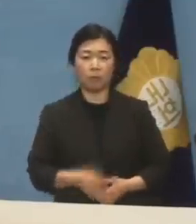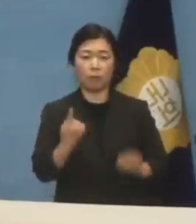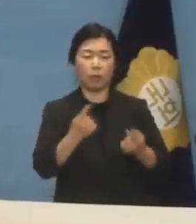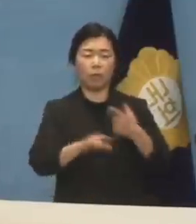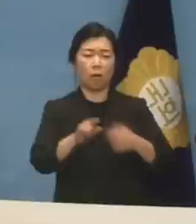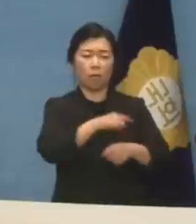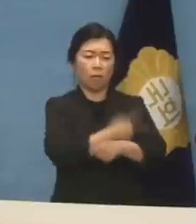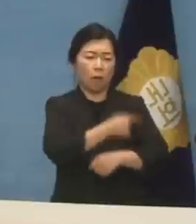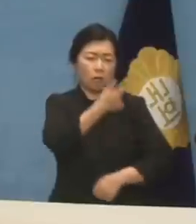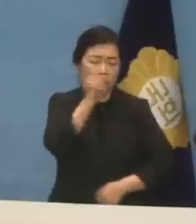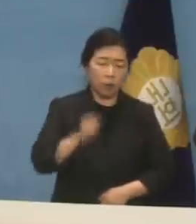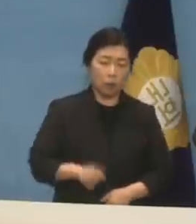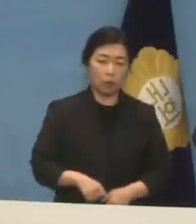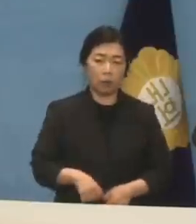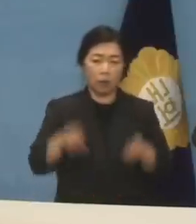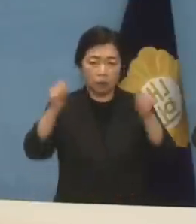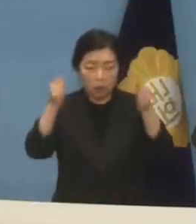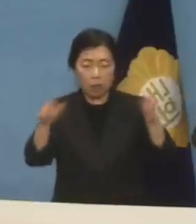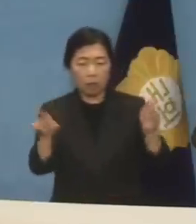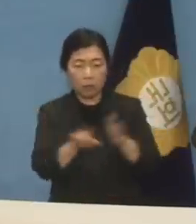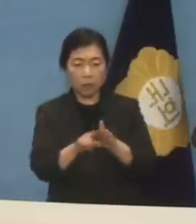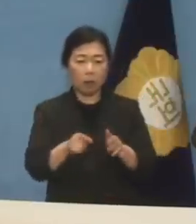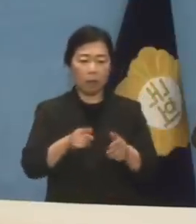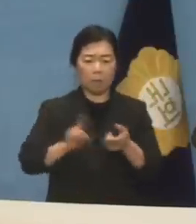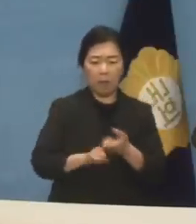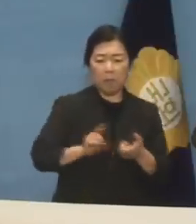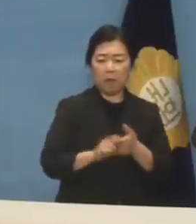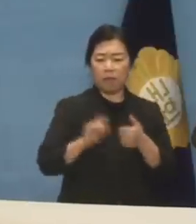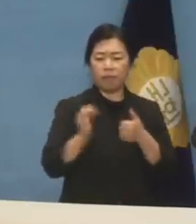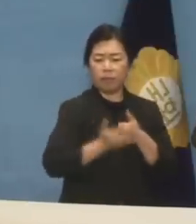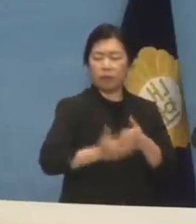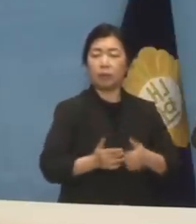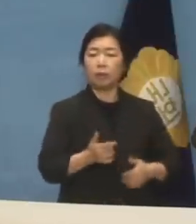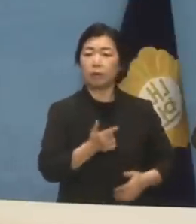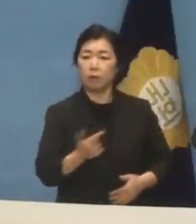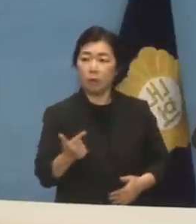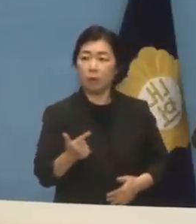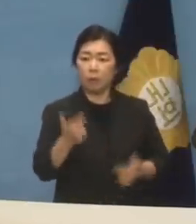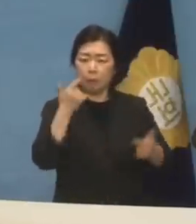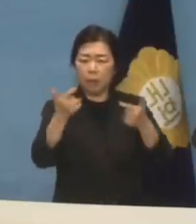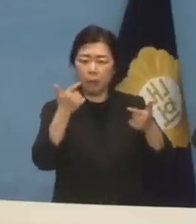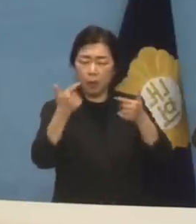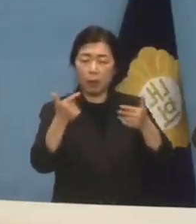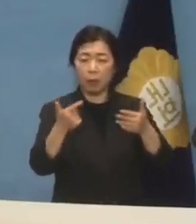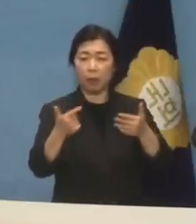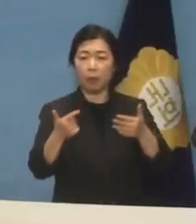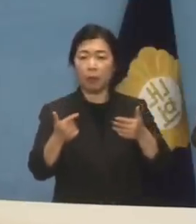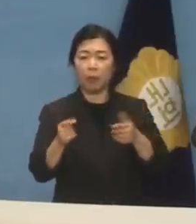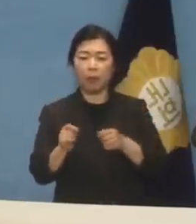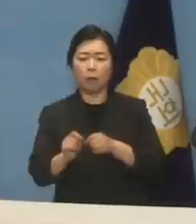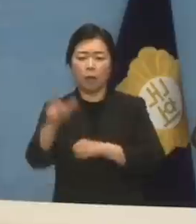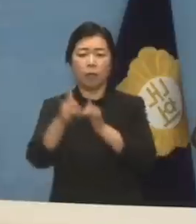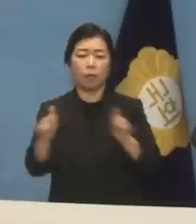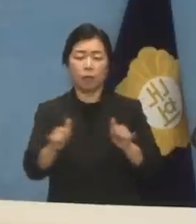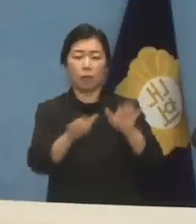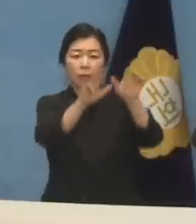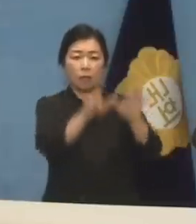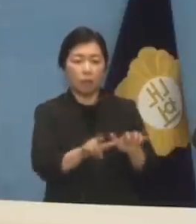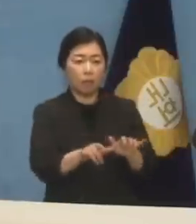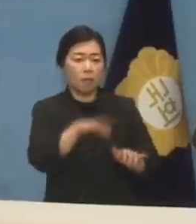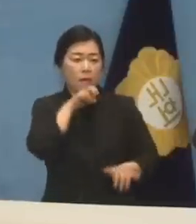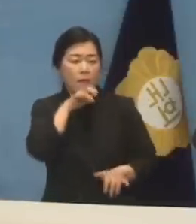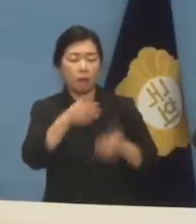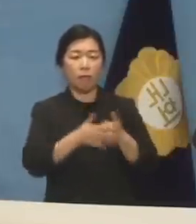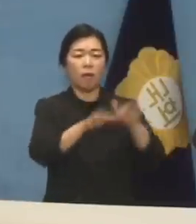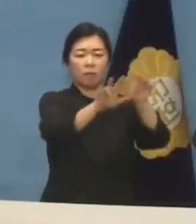있습니다. 이런 평가가 국민들의 댓글에 아주 편안히 그것도 소수가 아니라 다수가 쉽게 달고